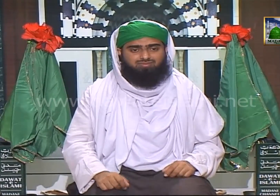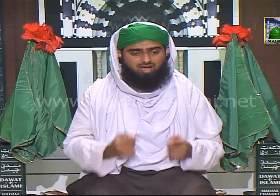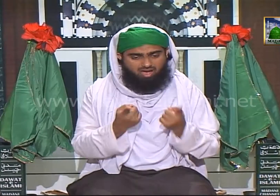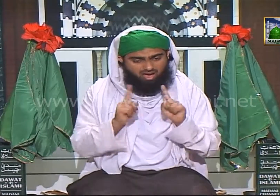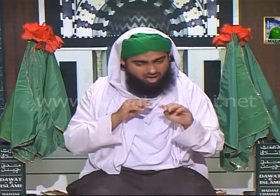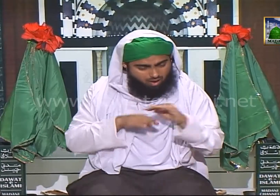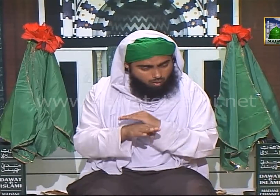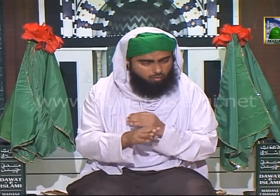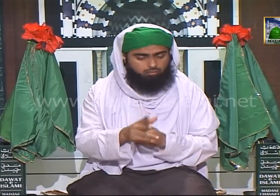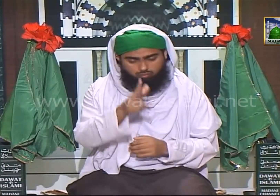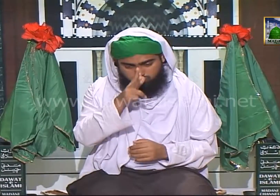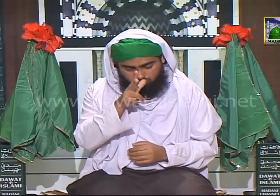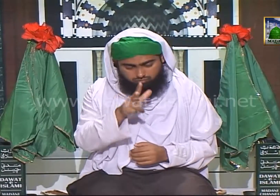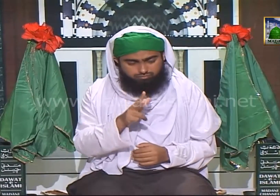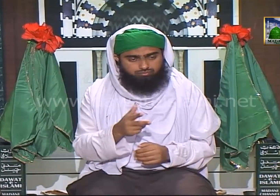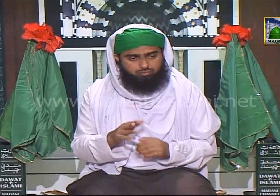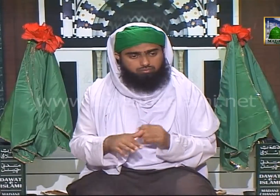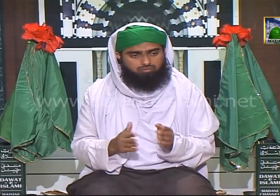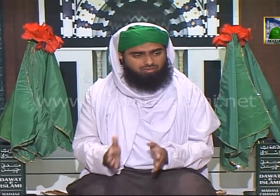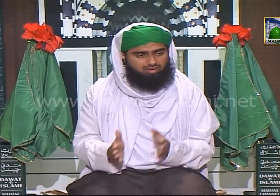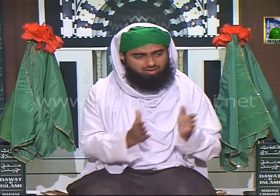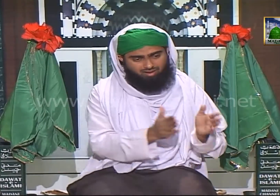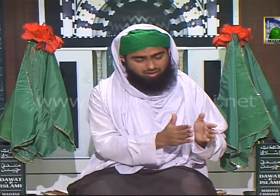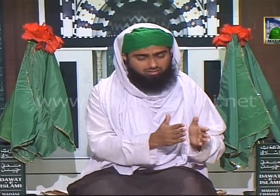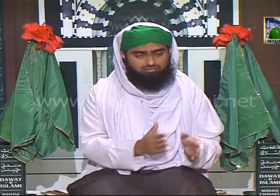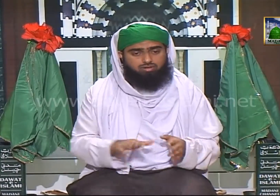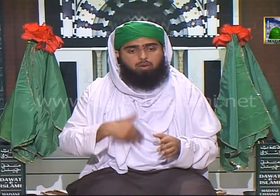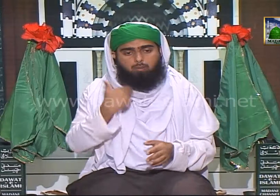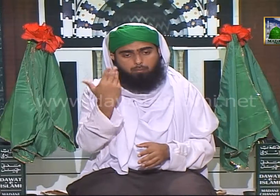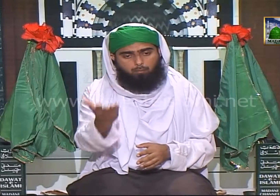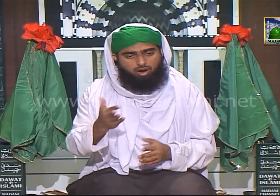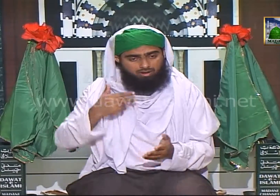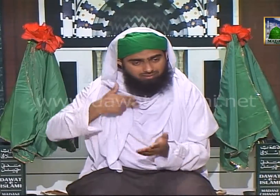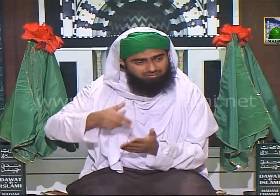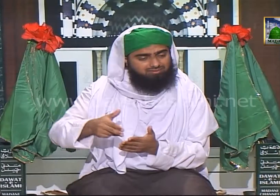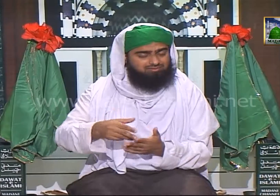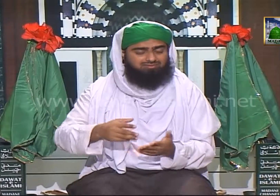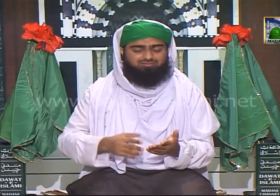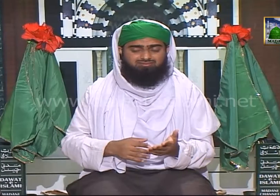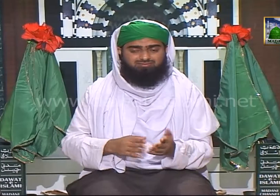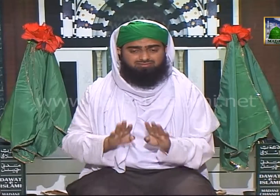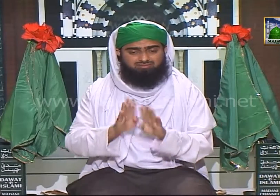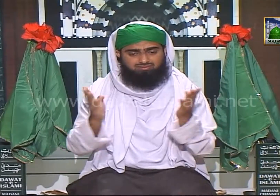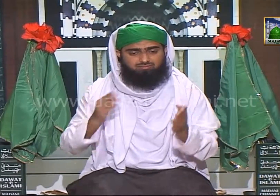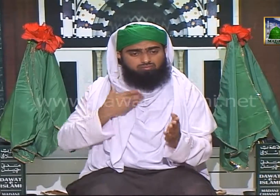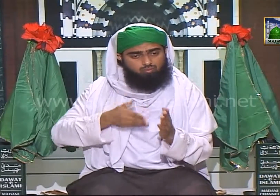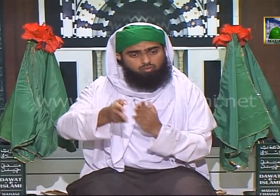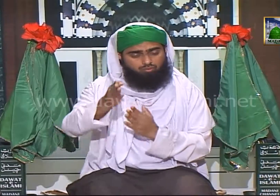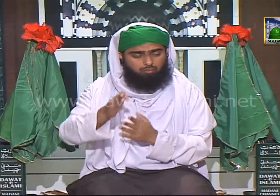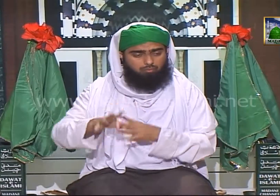کرنے سے زیادہ افضل ہے, مگر ہو روزی حلال, یہ شرط. اور آج کل یہ بہت مشکل.